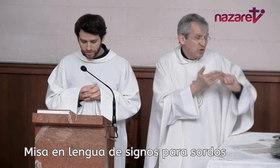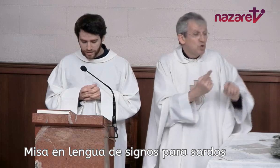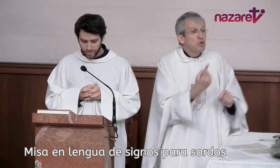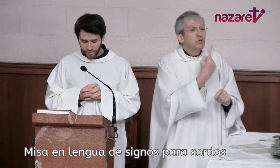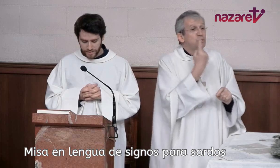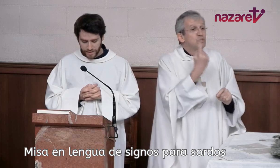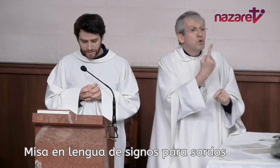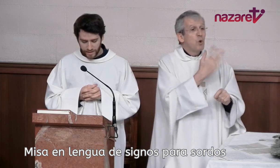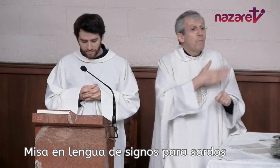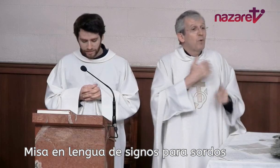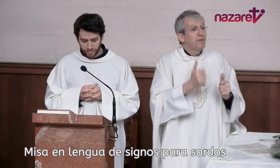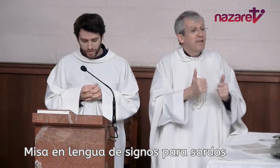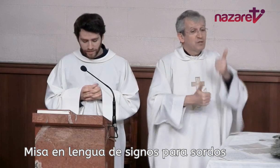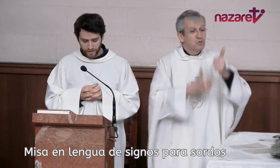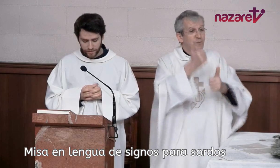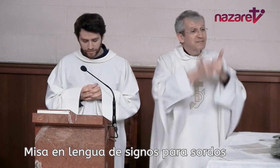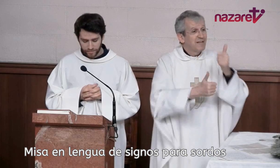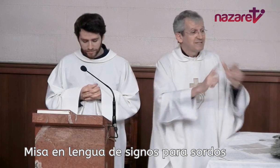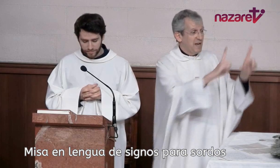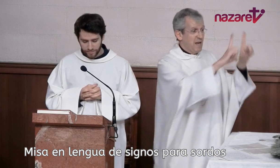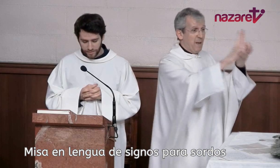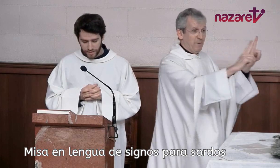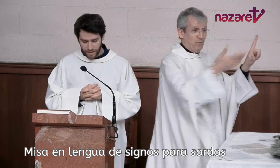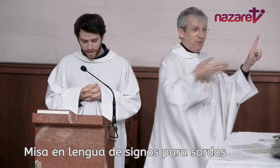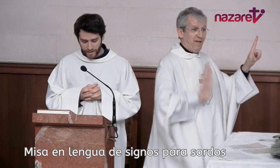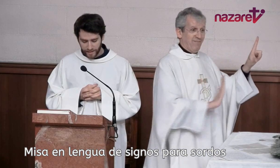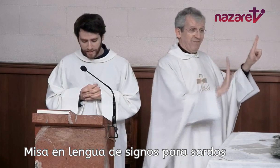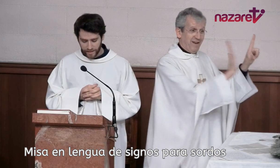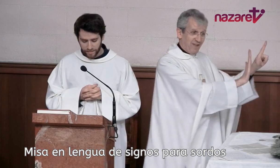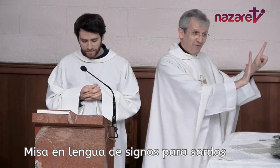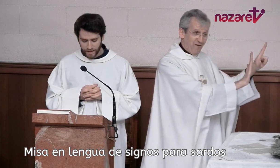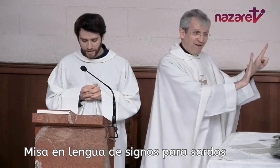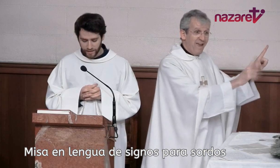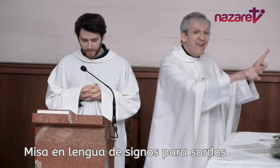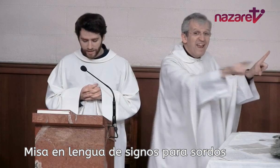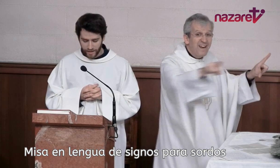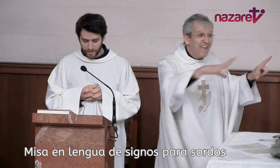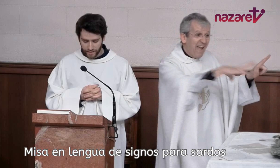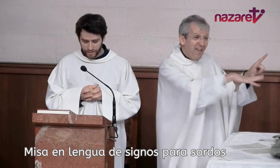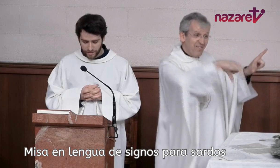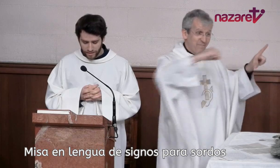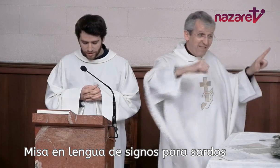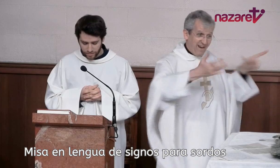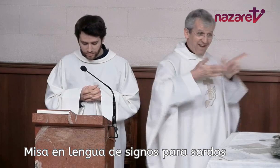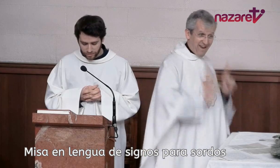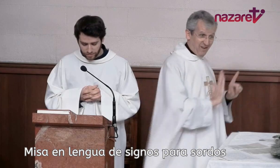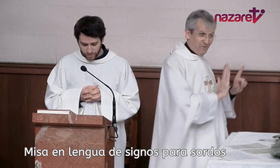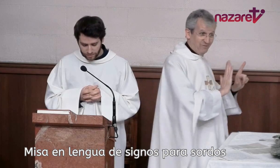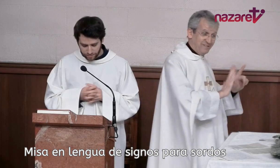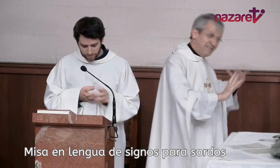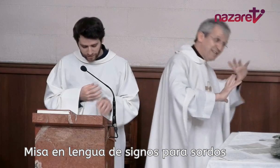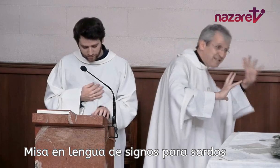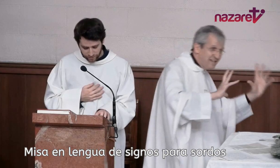podía subastarse la pintura del hijo. Aquel que aceptara la heredad, perdón,